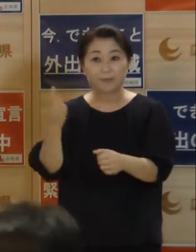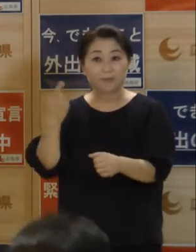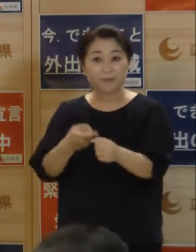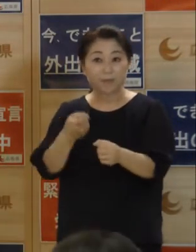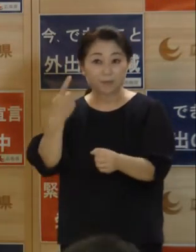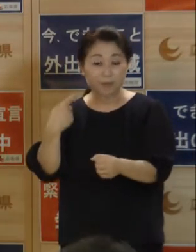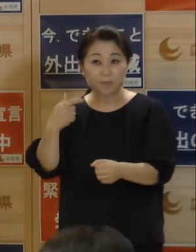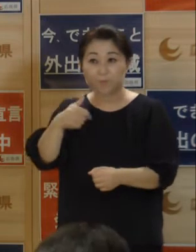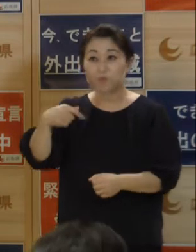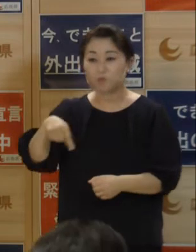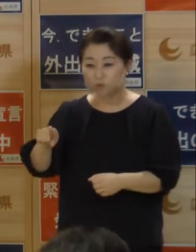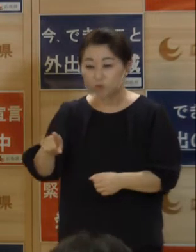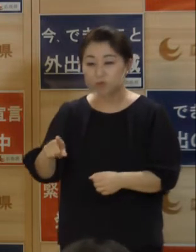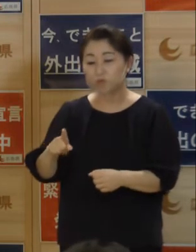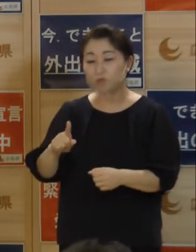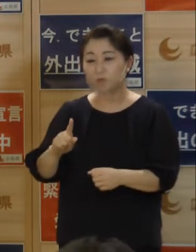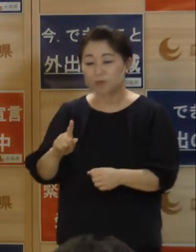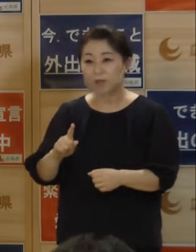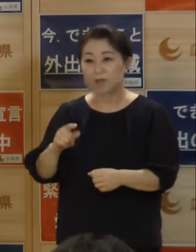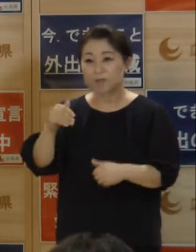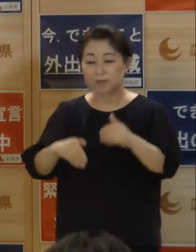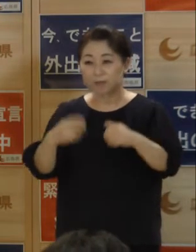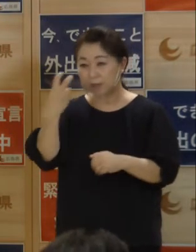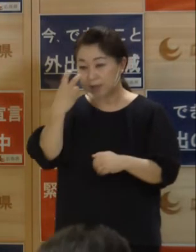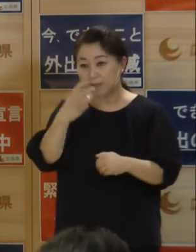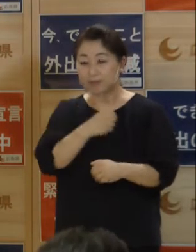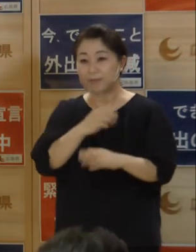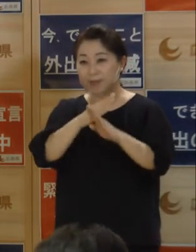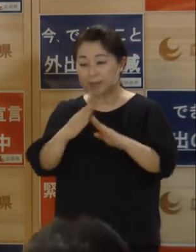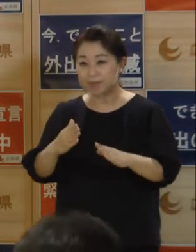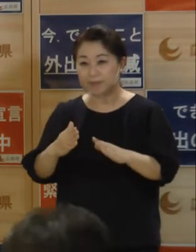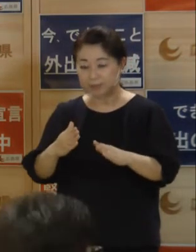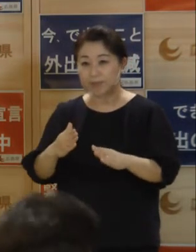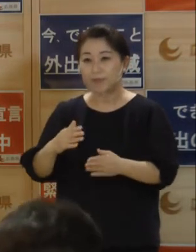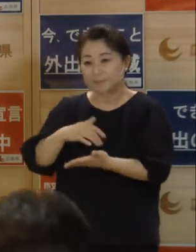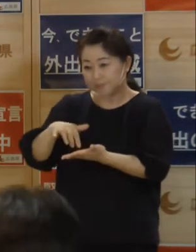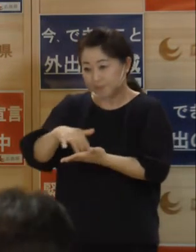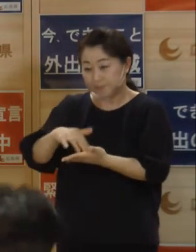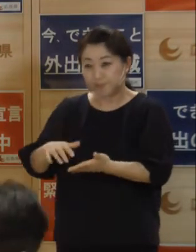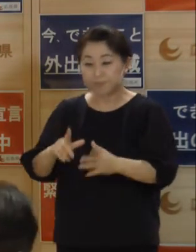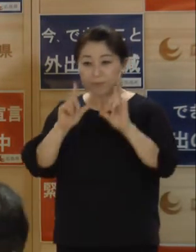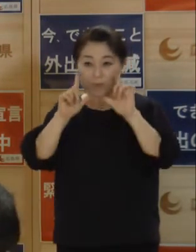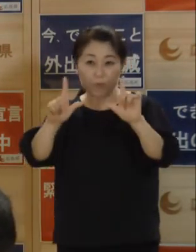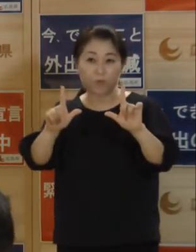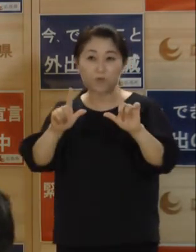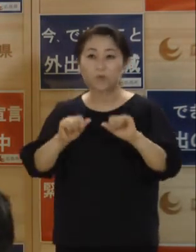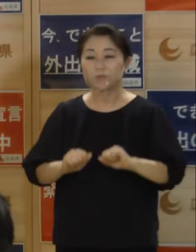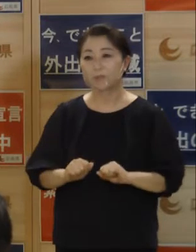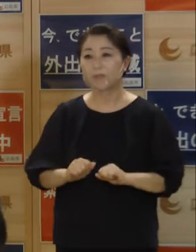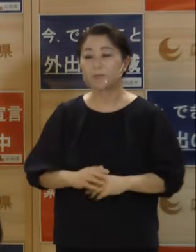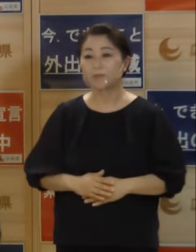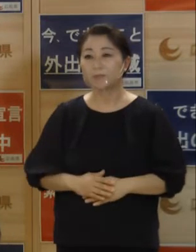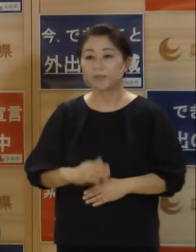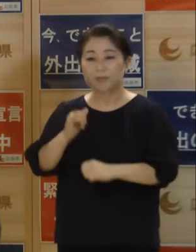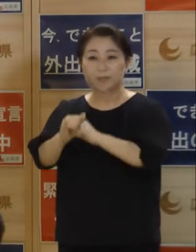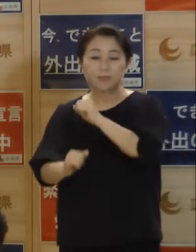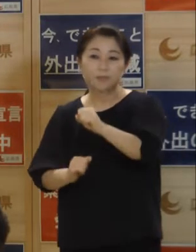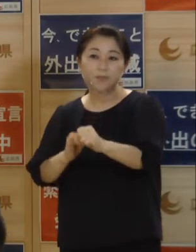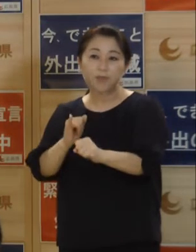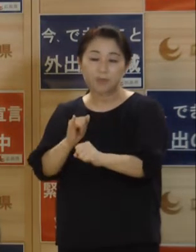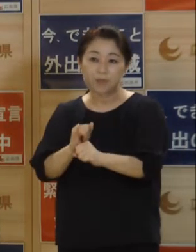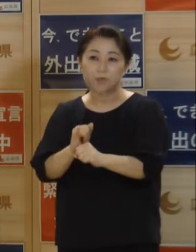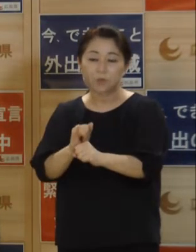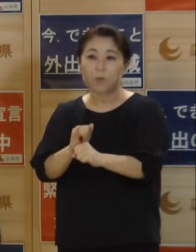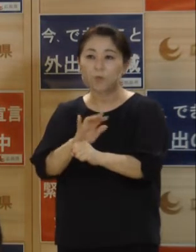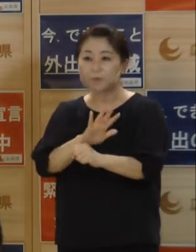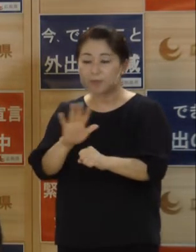に県選管に提出して、今後秋に向けて公開に向けた作業が始まると思うんですけど、そのインターネット上での全面公開というのが